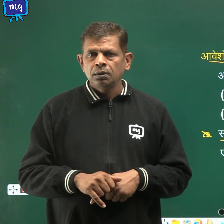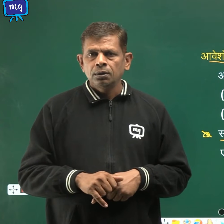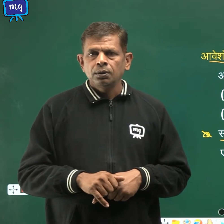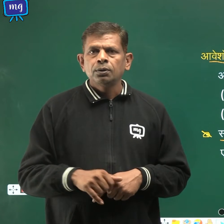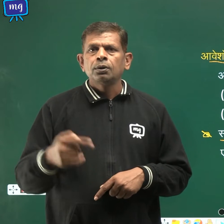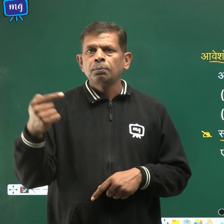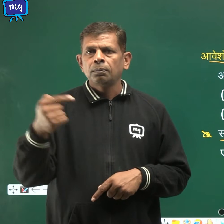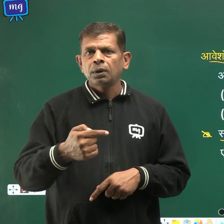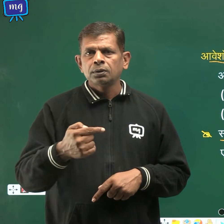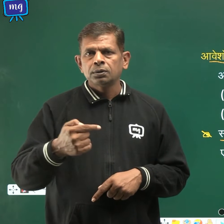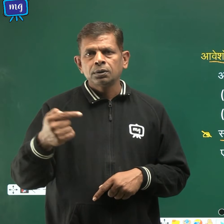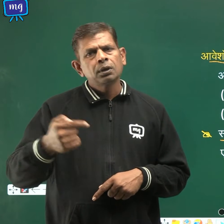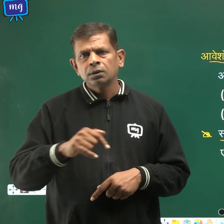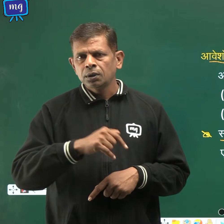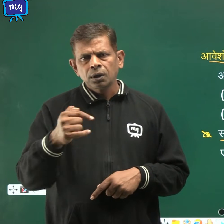आवेश